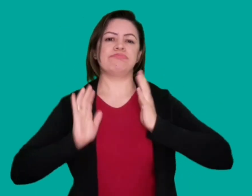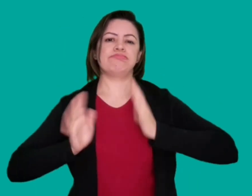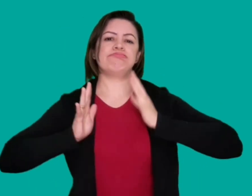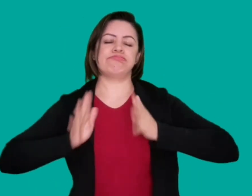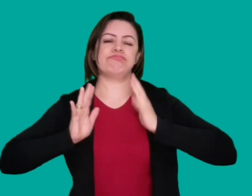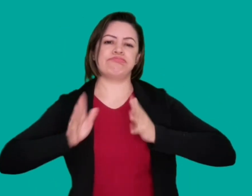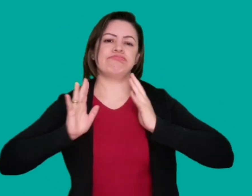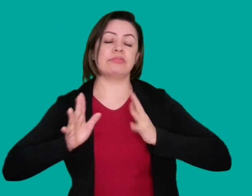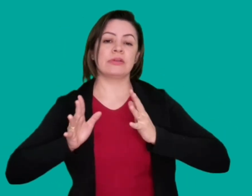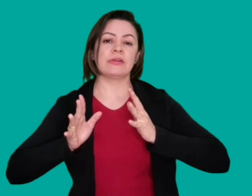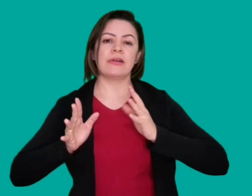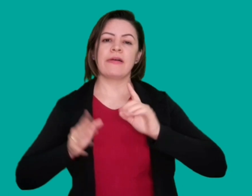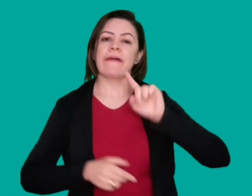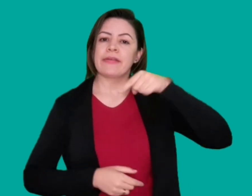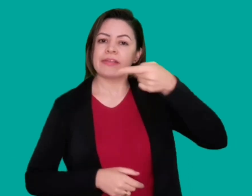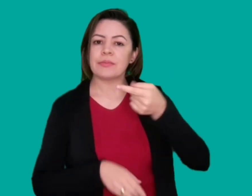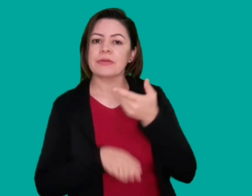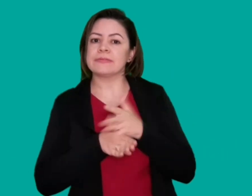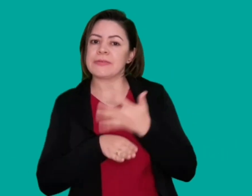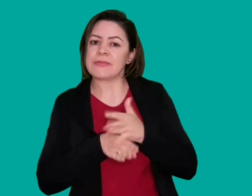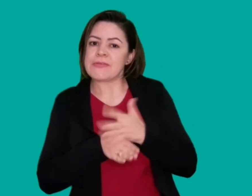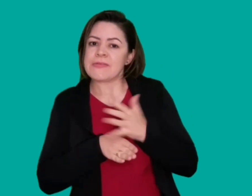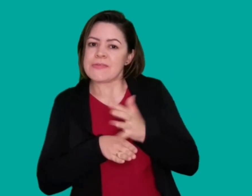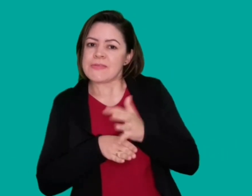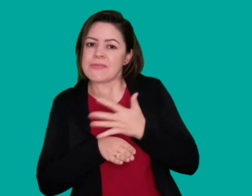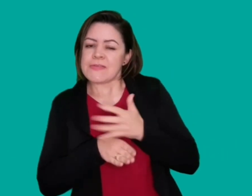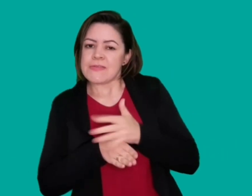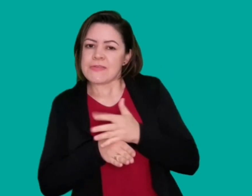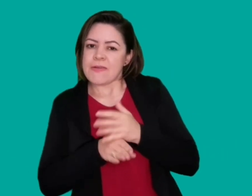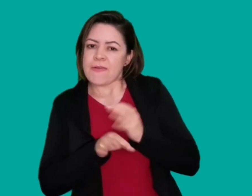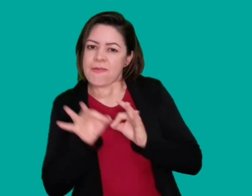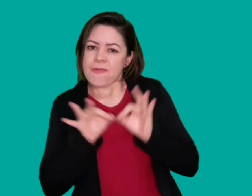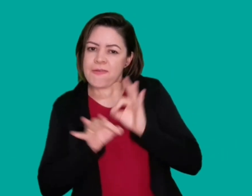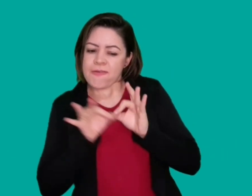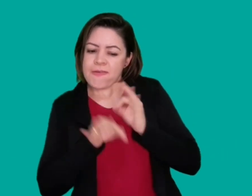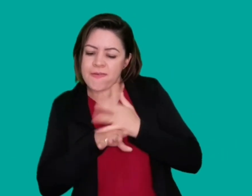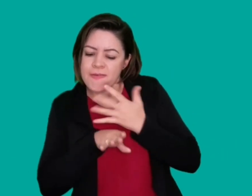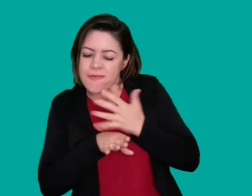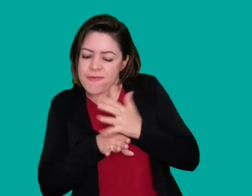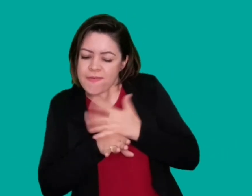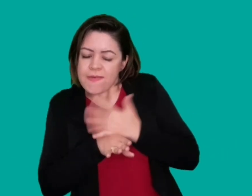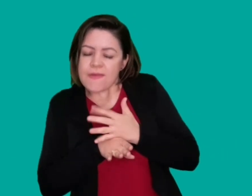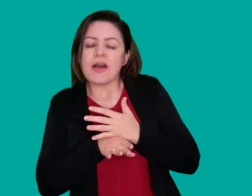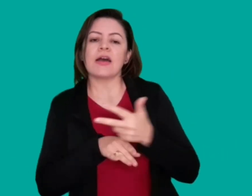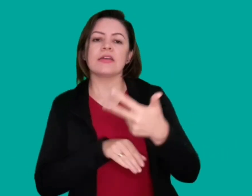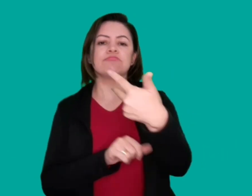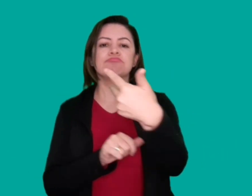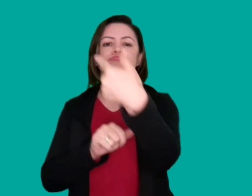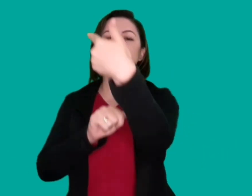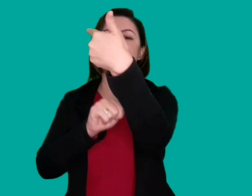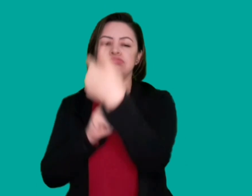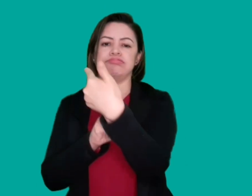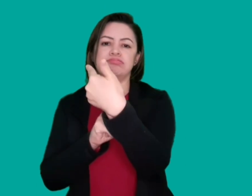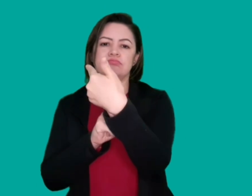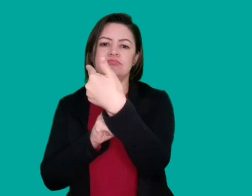Você tem uma visão crítica sobre esse vídeo depois vocês vão treinar e vão gravar vocês